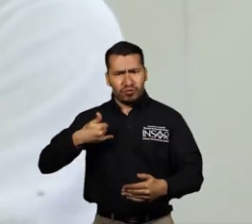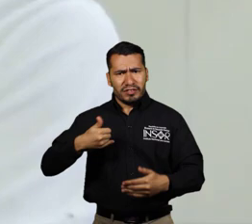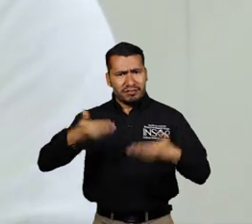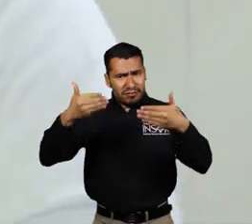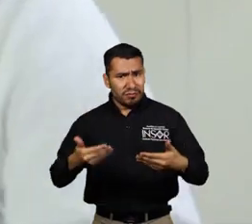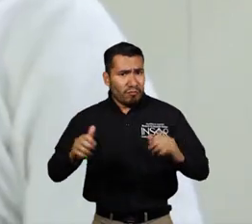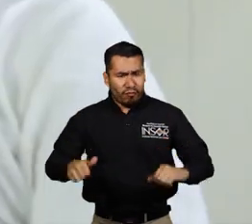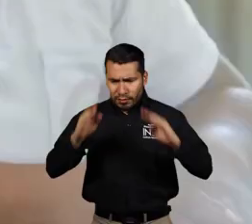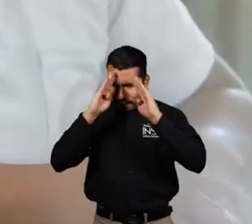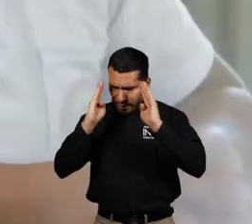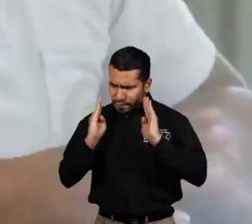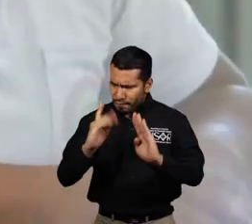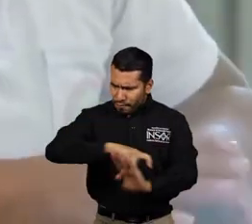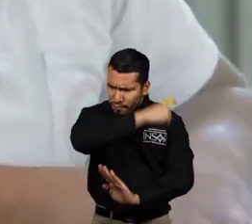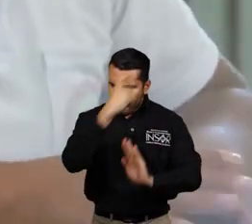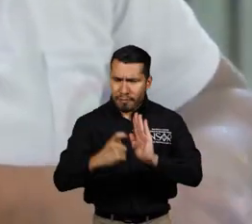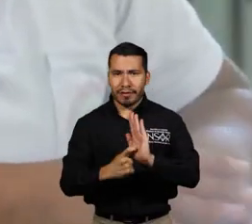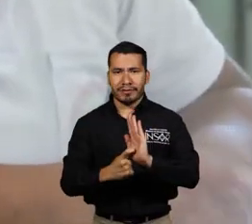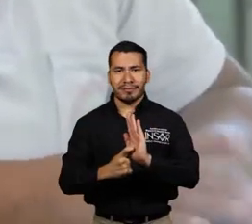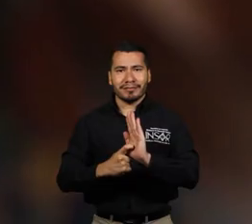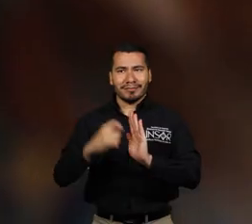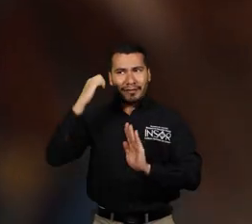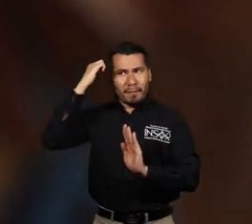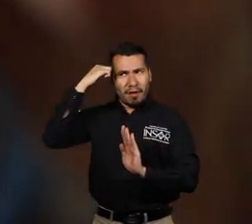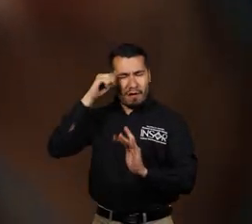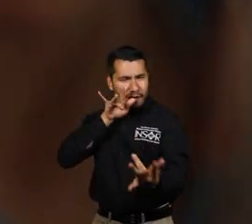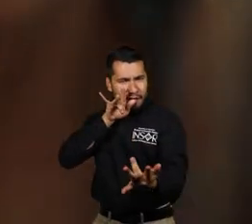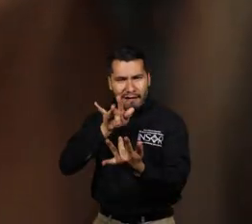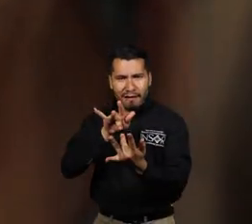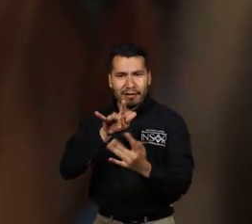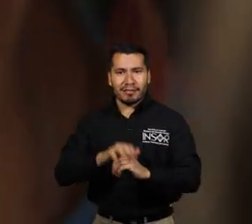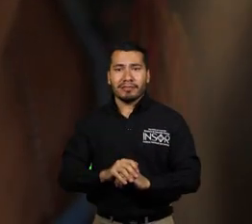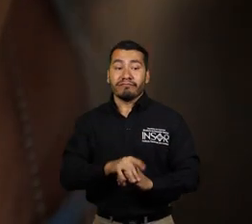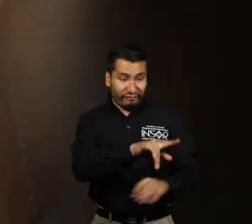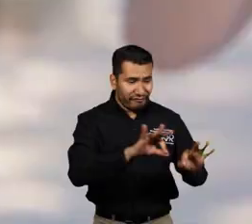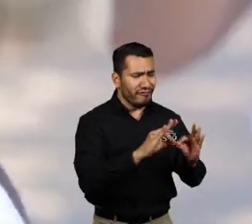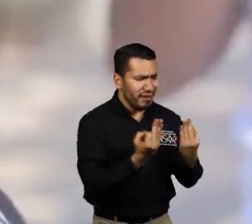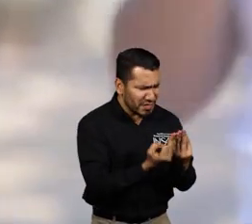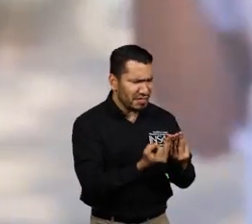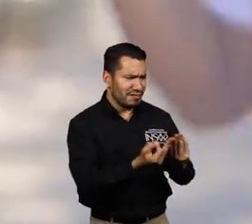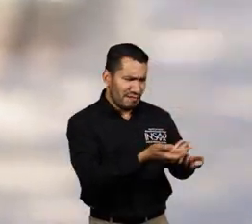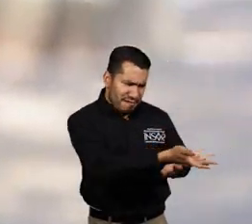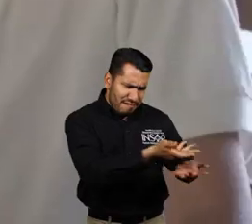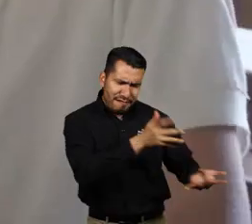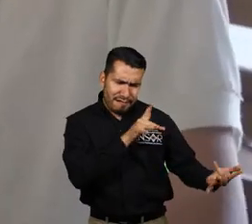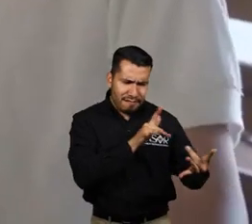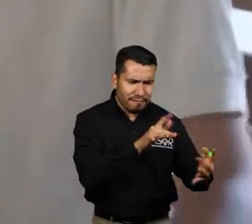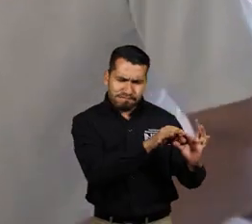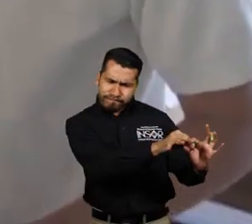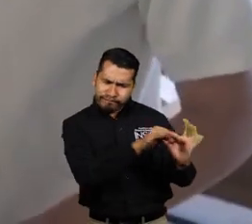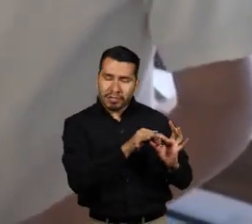que los niños y adolescentes con discapacidad tengan una atención integral que contemple una propuesta pedagógica pertinente el